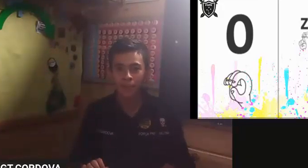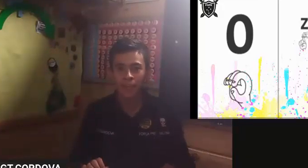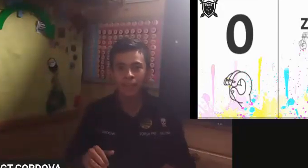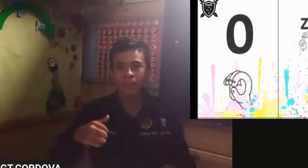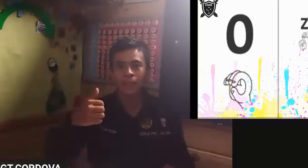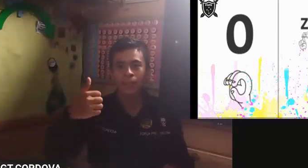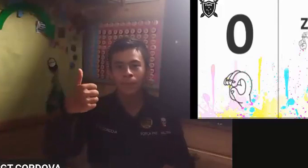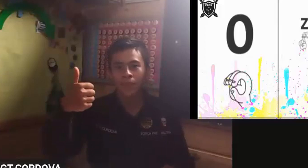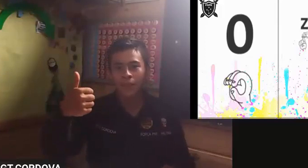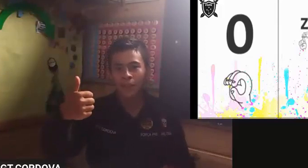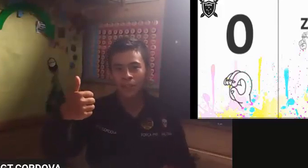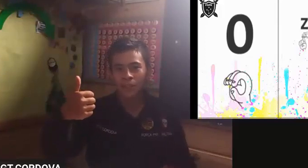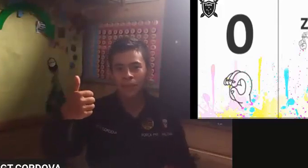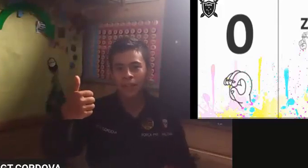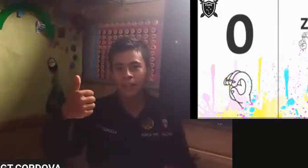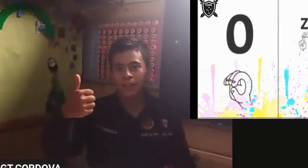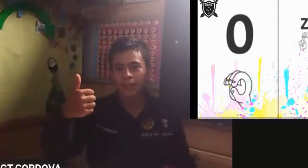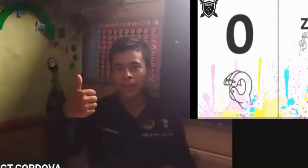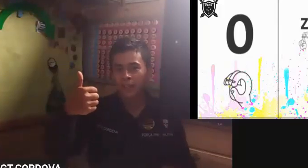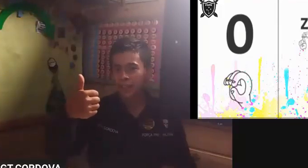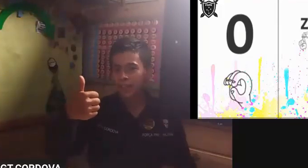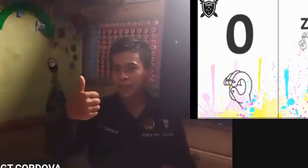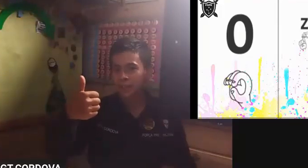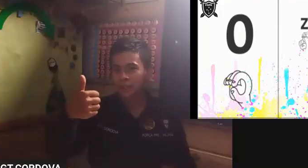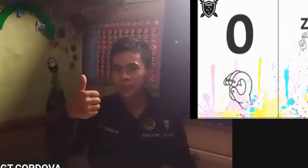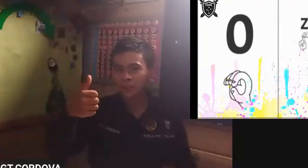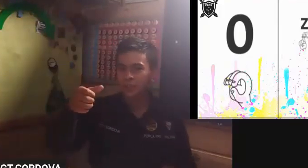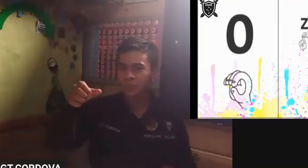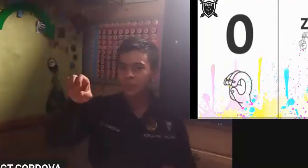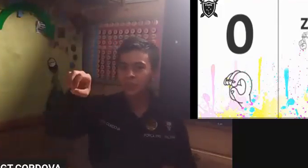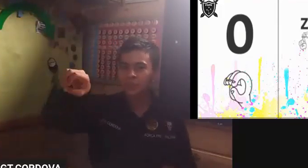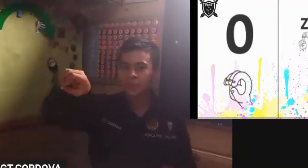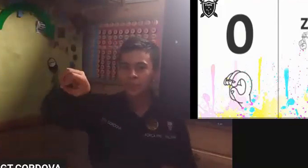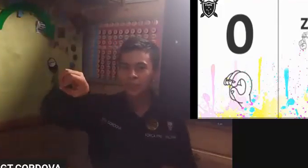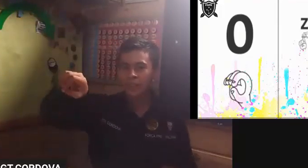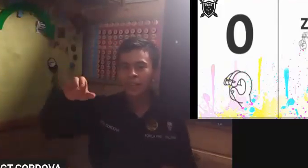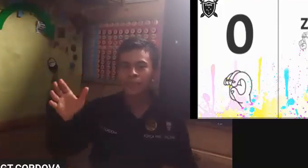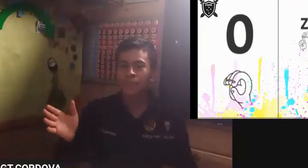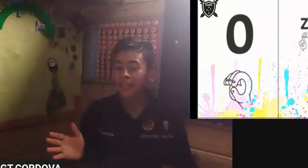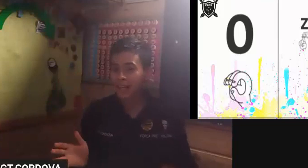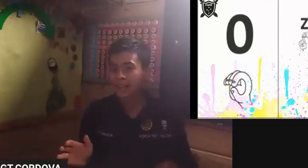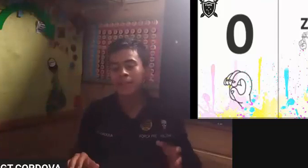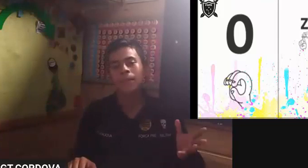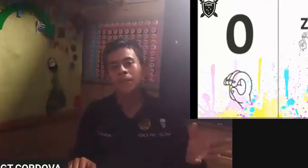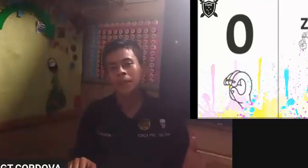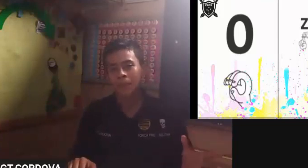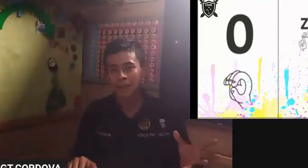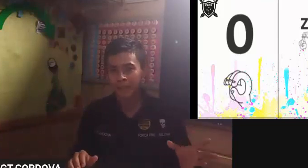10. A gente vai aqui, 1 e 0, fica 10. Mas